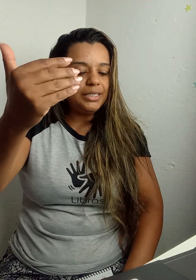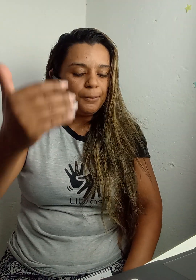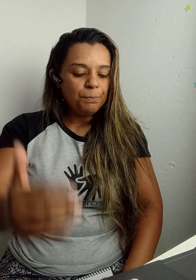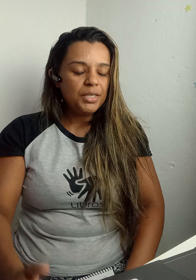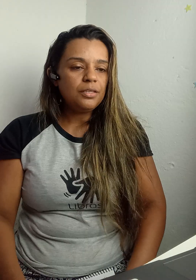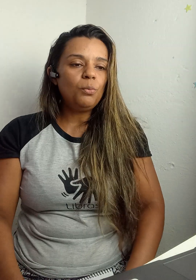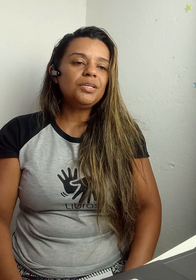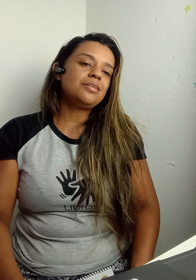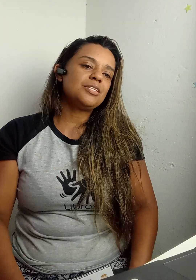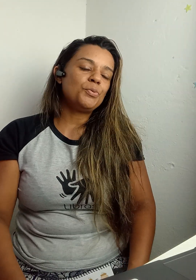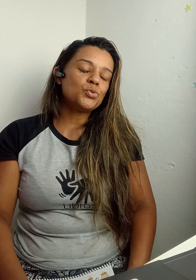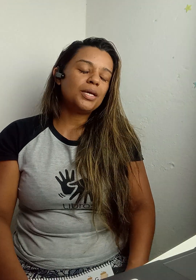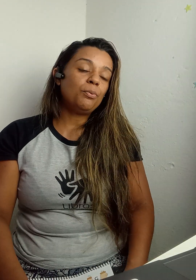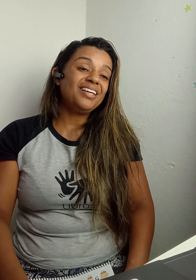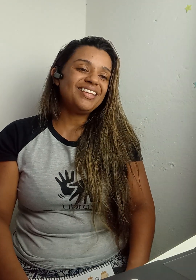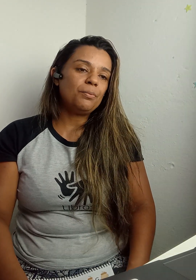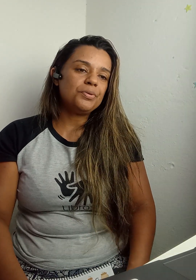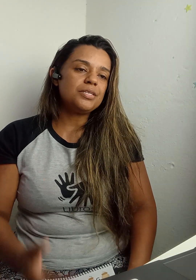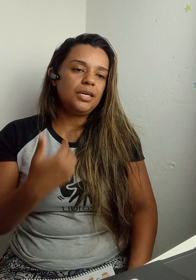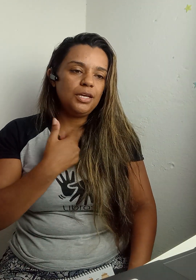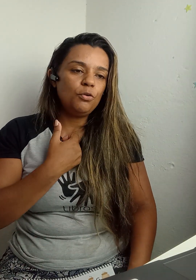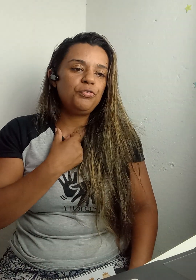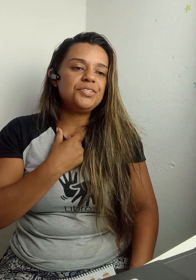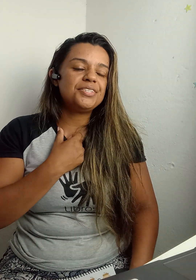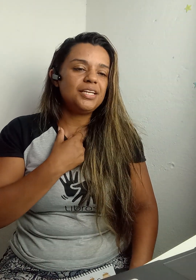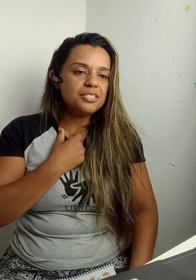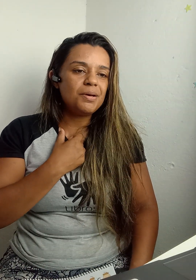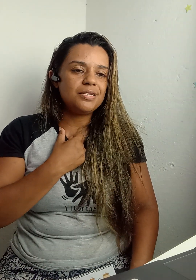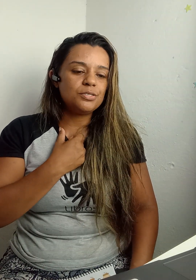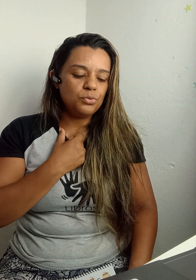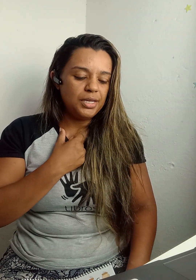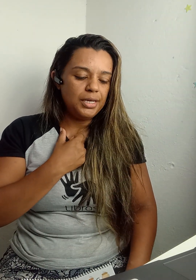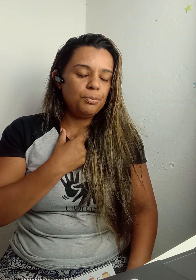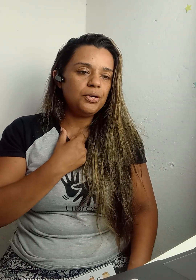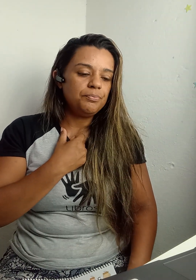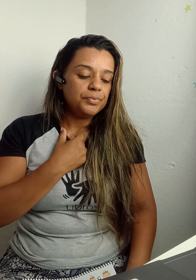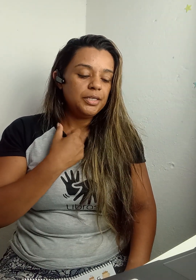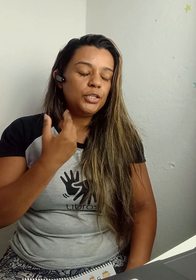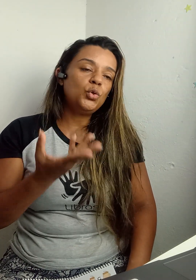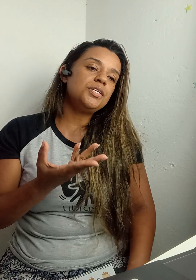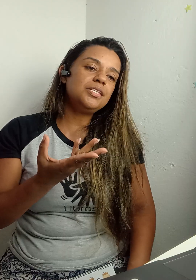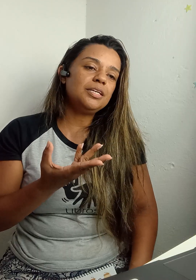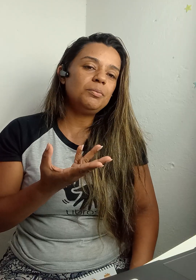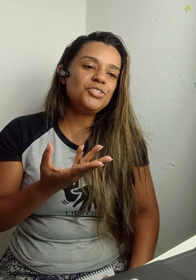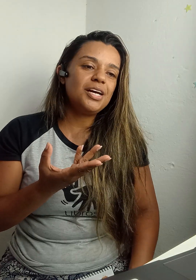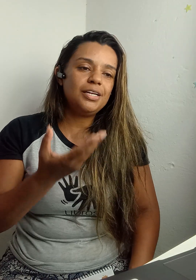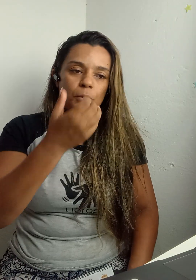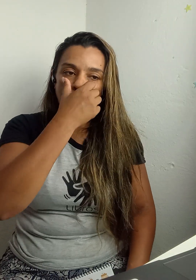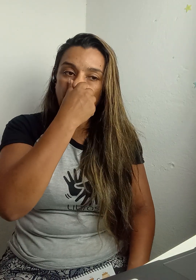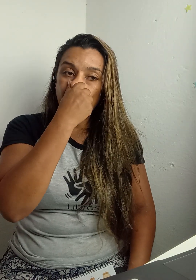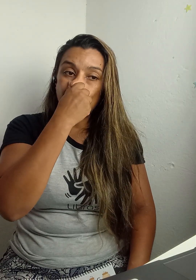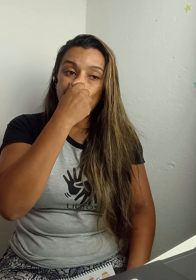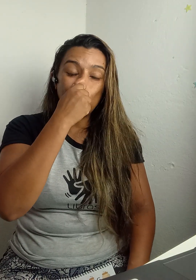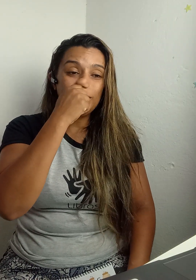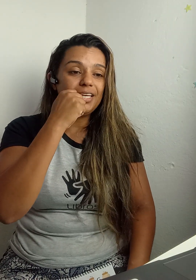conseguir. Então, muitas vezes a pessoa quer pular etapas. Eu fiz 3 básicos na época e 2 intermediários. Por quê?